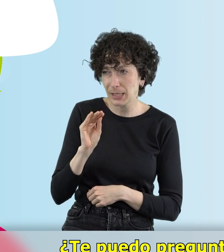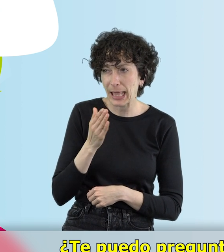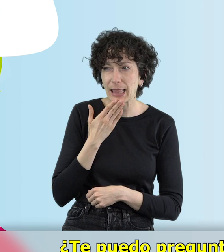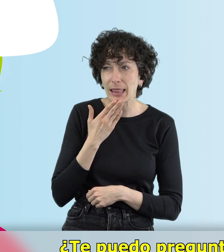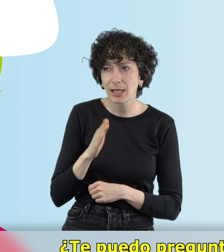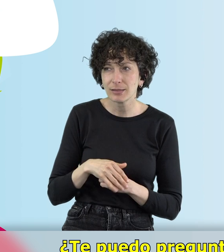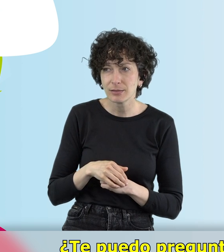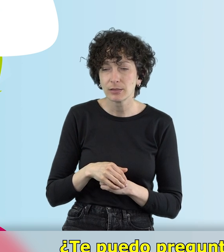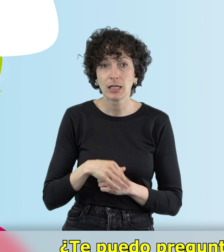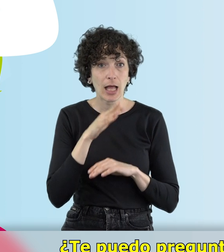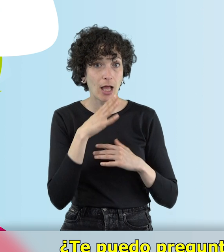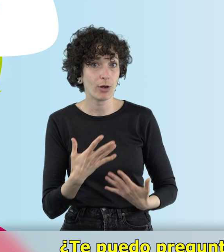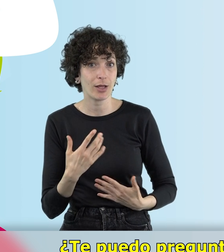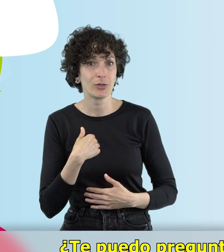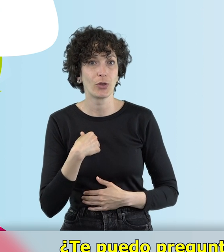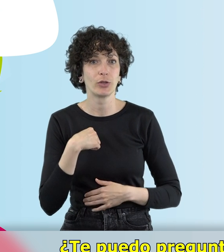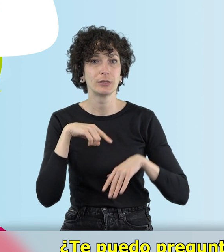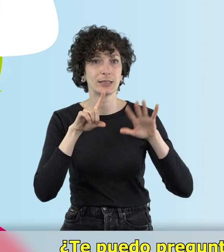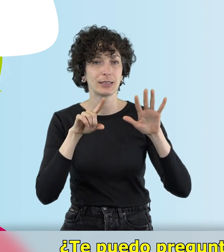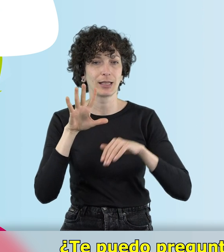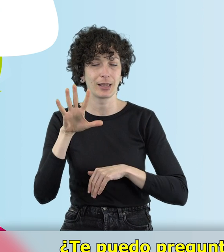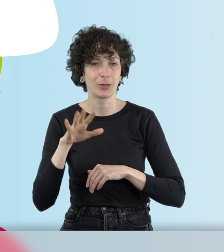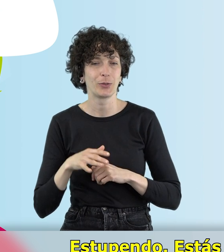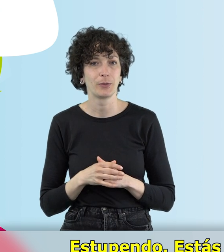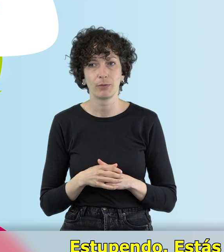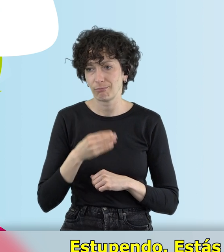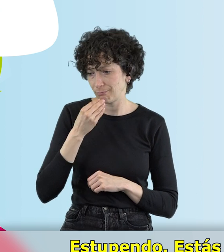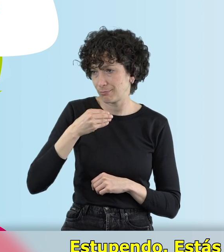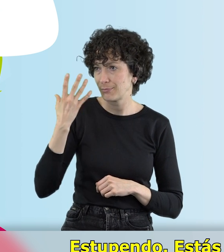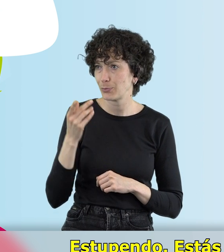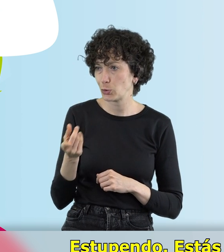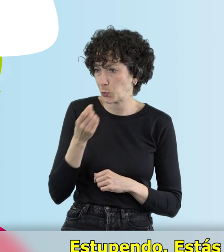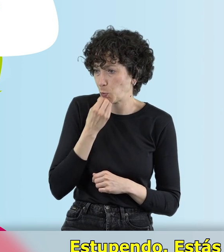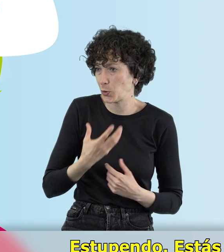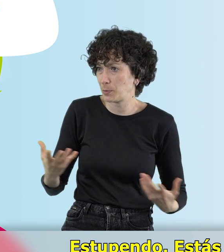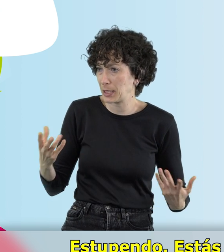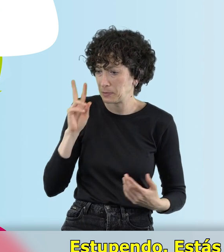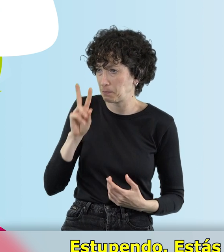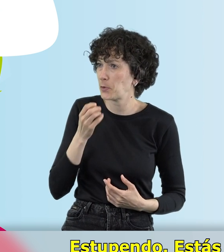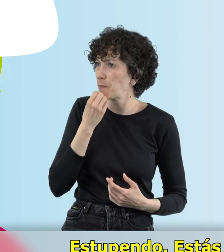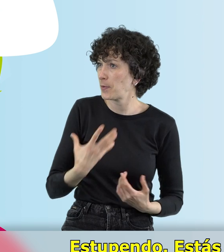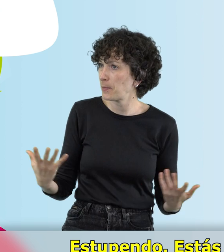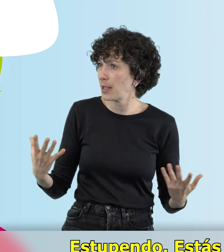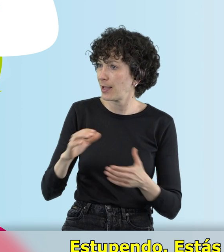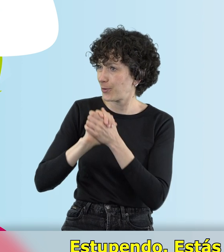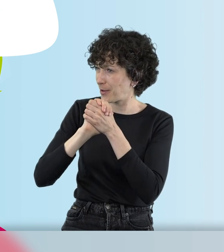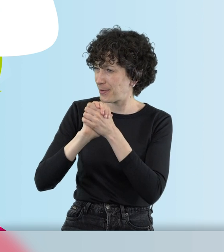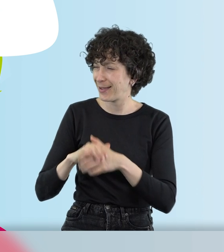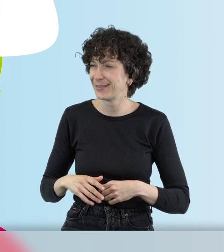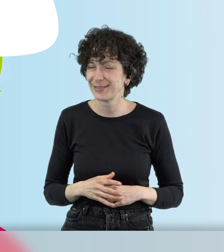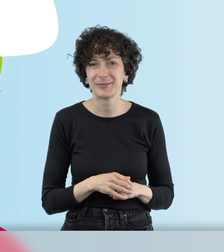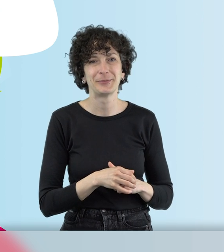edad? En este momento tengo 65 años. Estupendo, pues estás muy bien, se te ve muy bien, ¿eh? Enhorabuena.